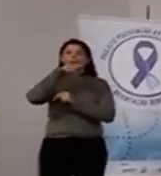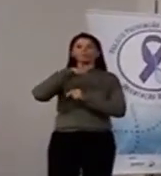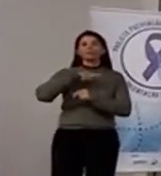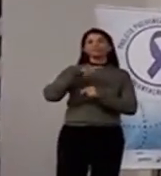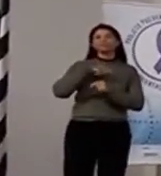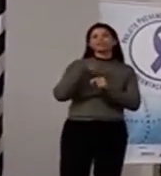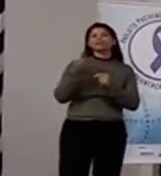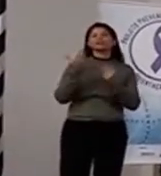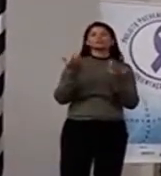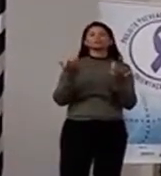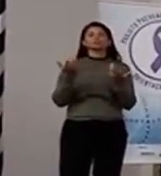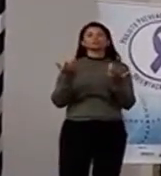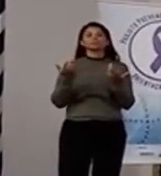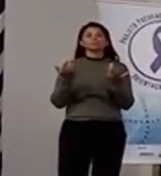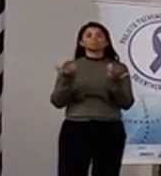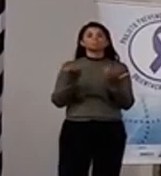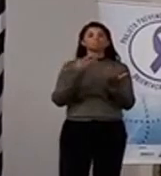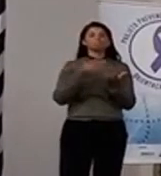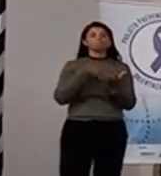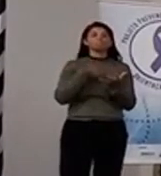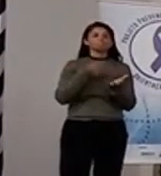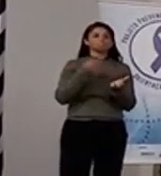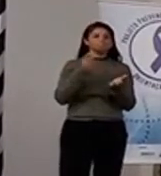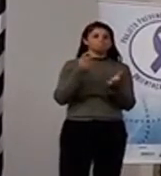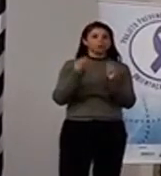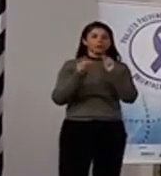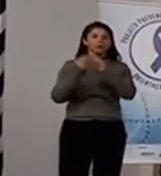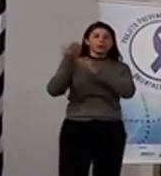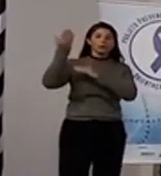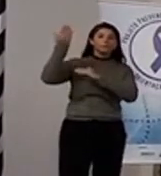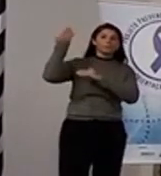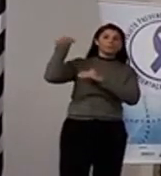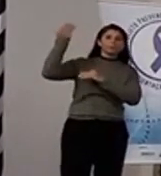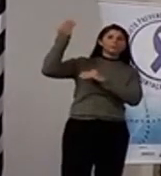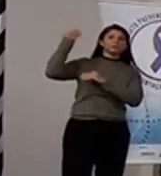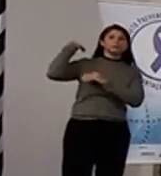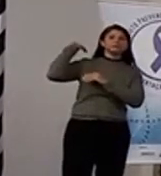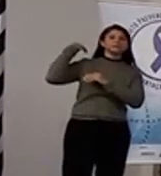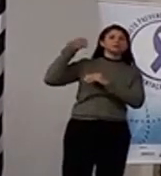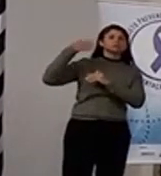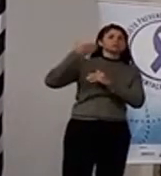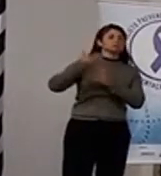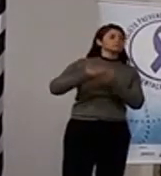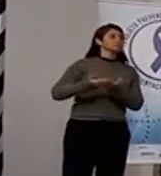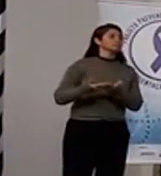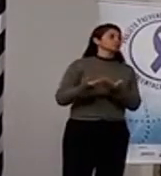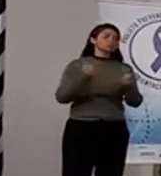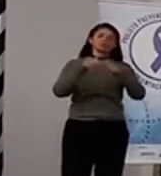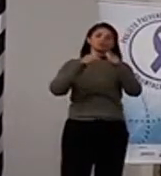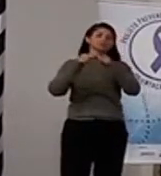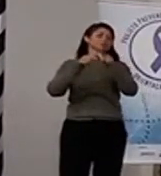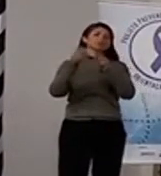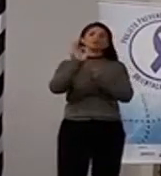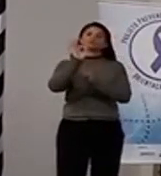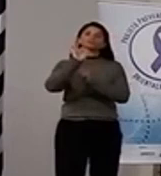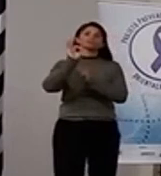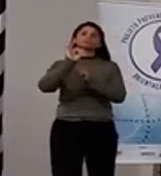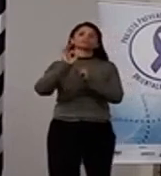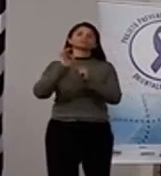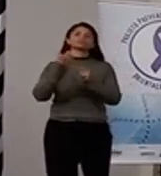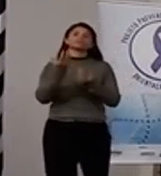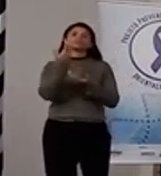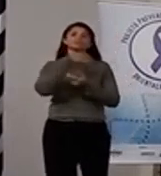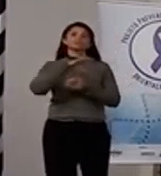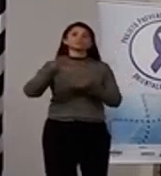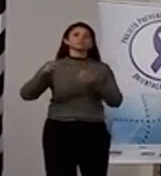situação que era um passado bem recente, que a gente não trabalhava mesmo quando tinha um filho com deficiência.